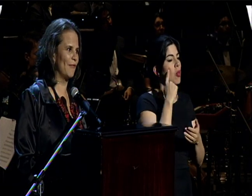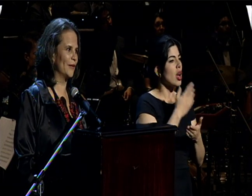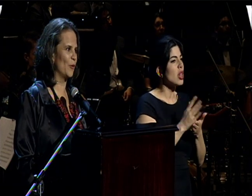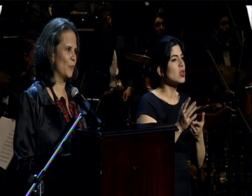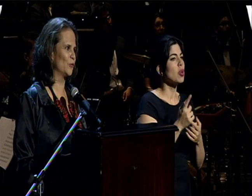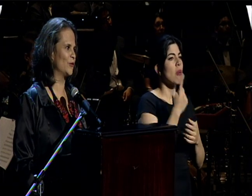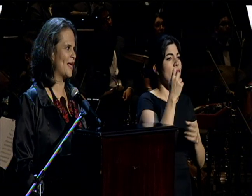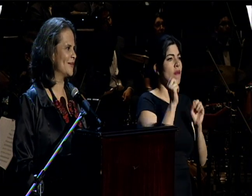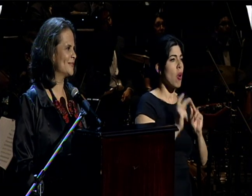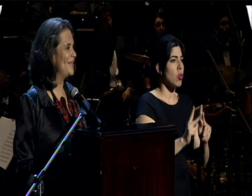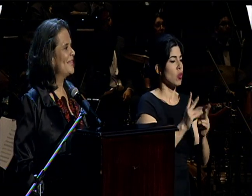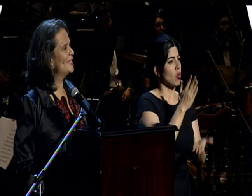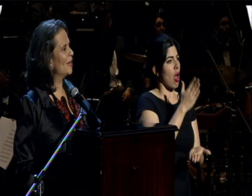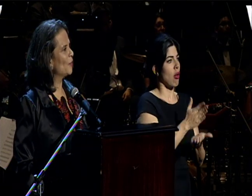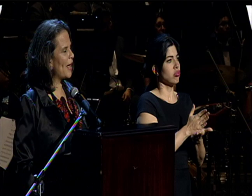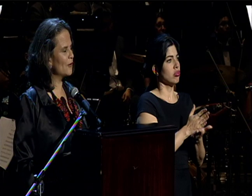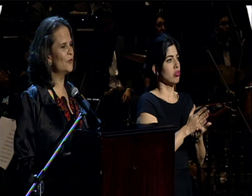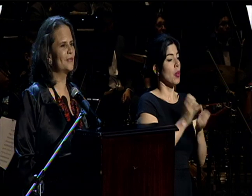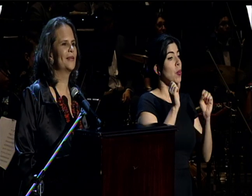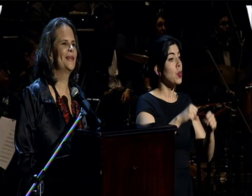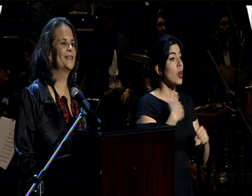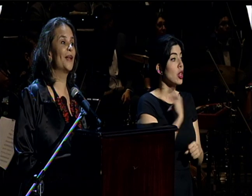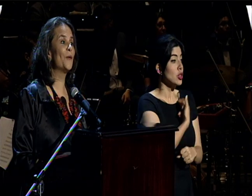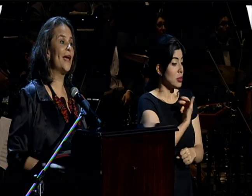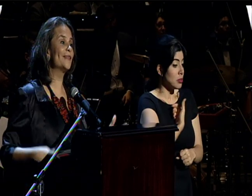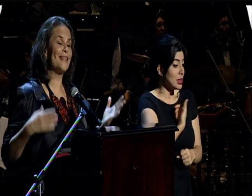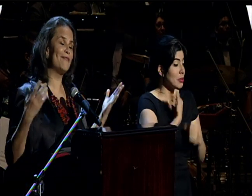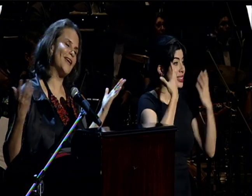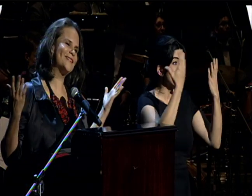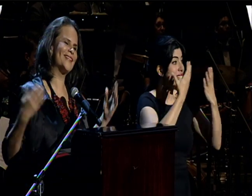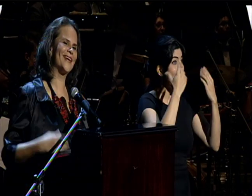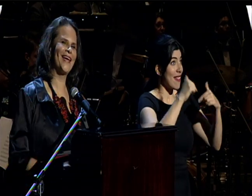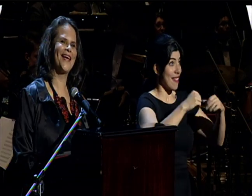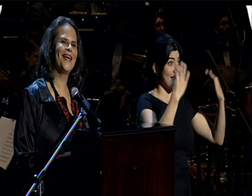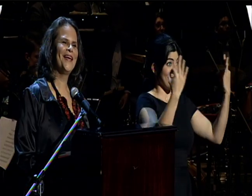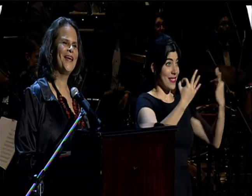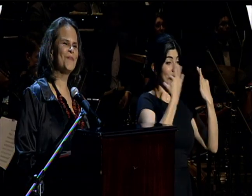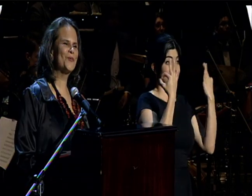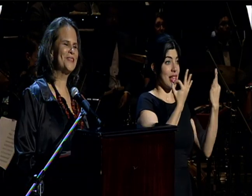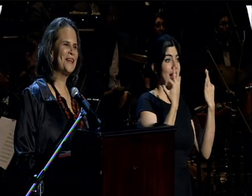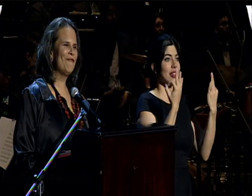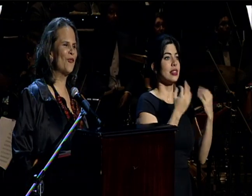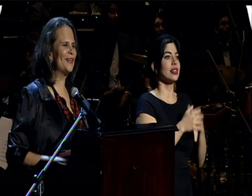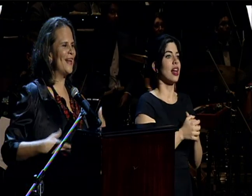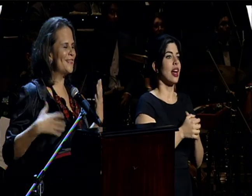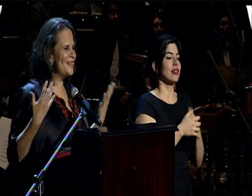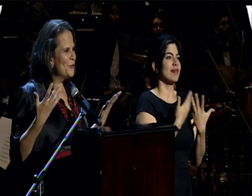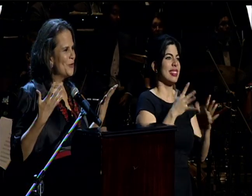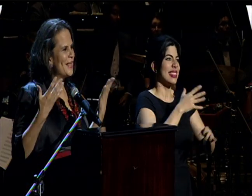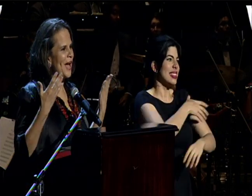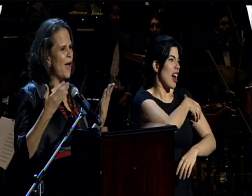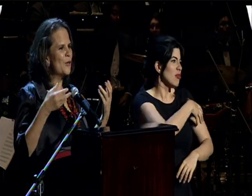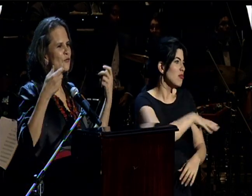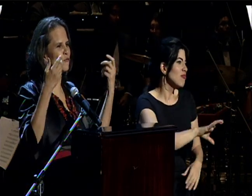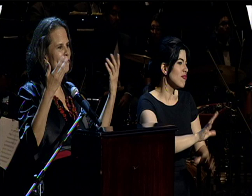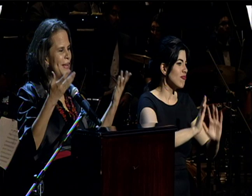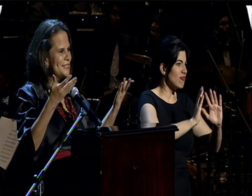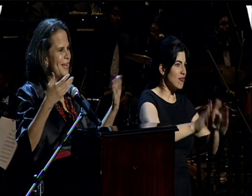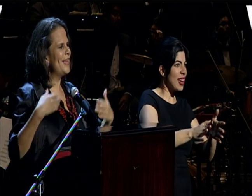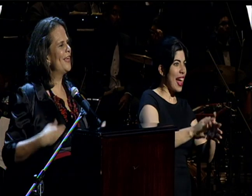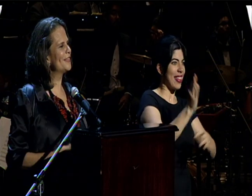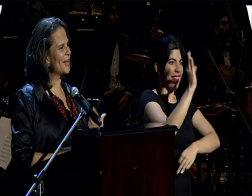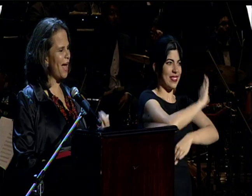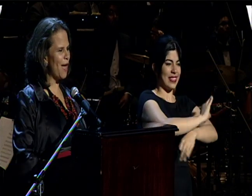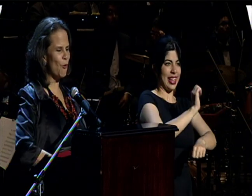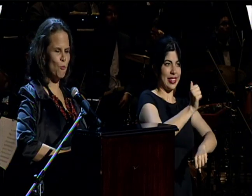por la falta de oportunidades. Celebrarnos, celebrar esta fiesta que hemos fortalecido y dejado en su